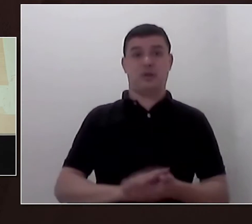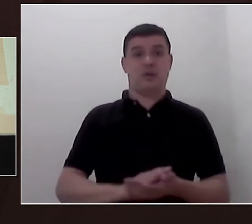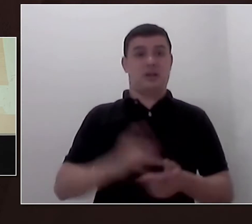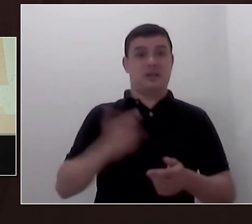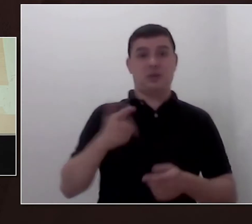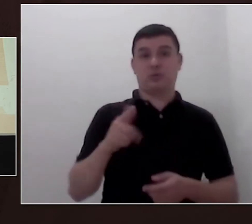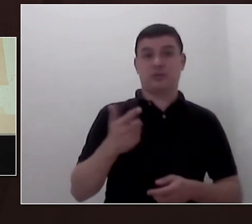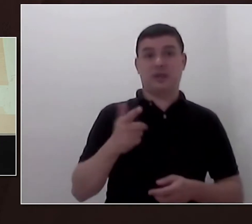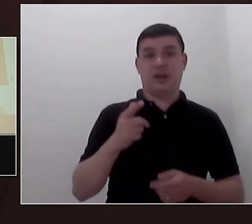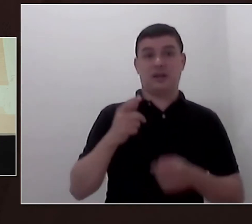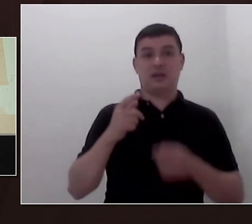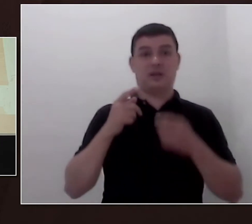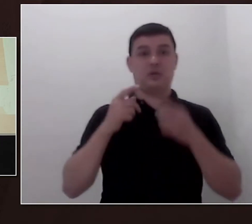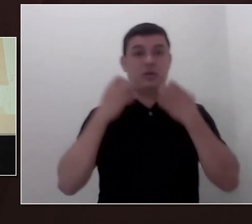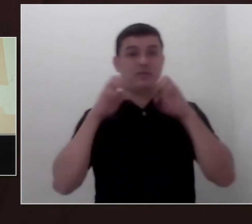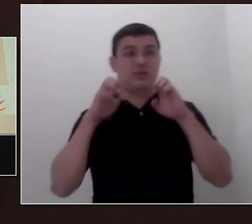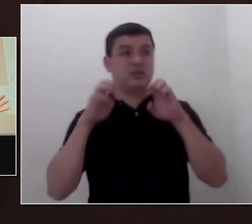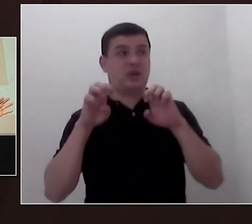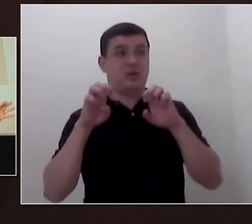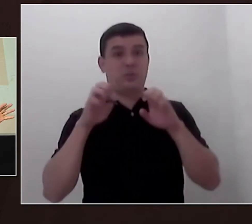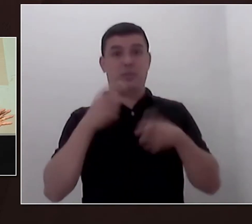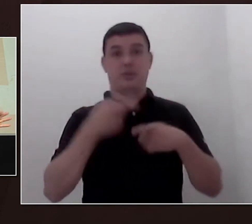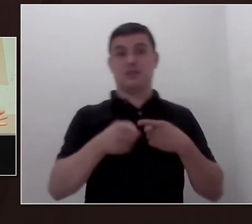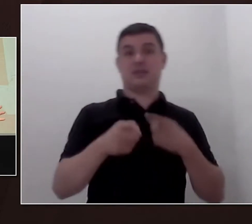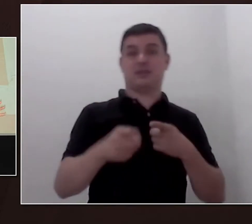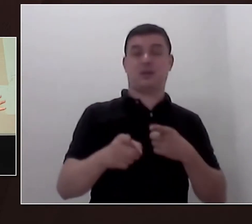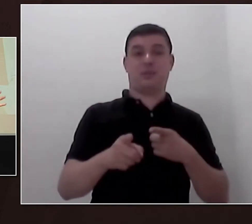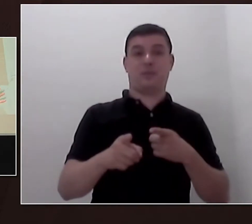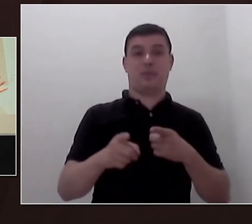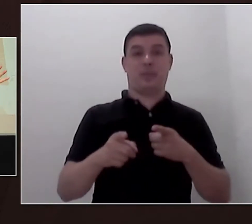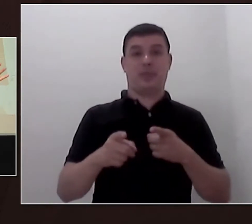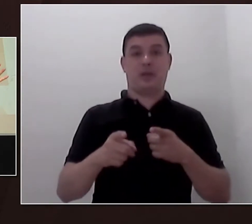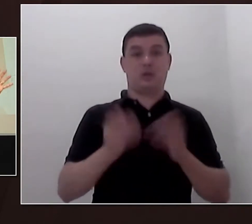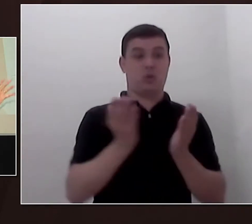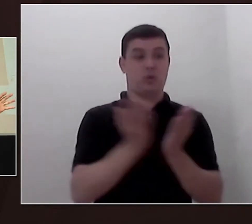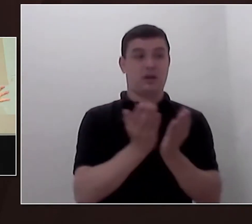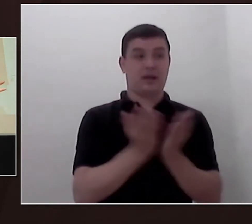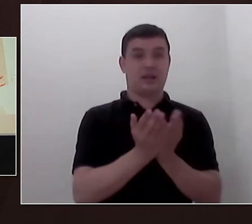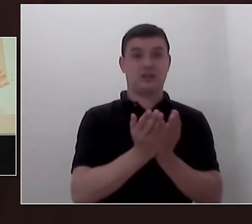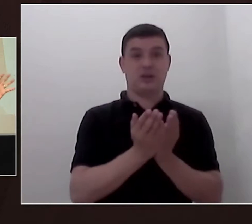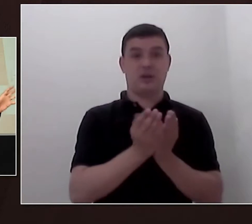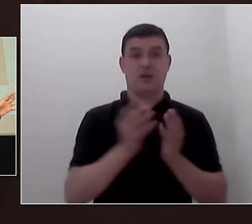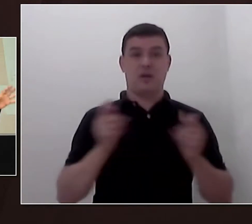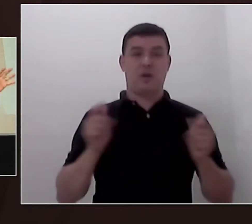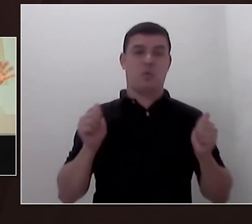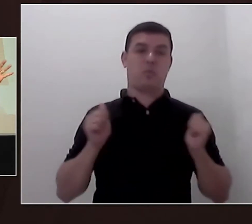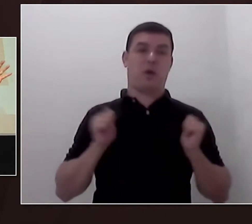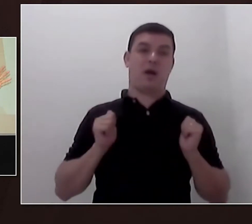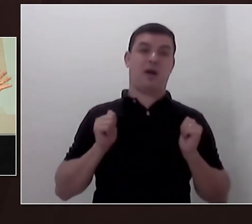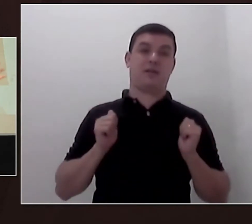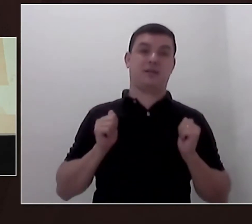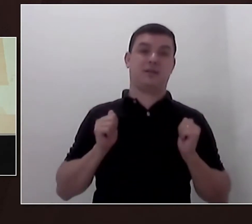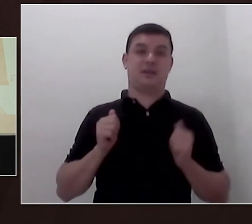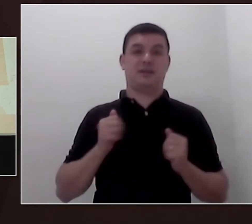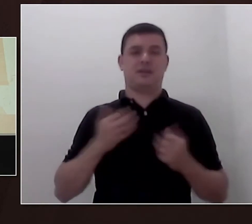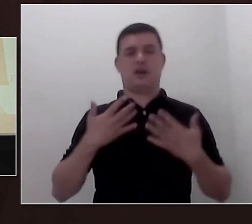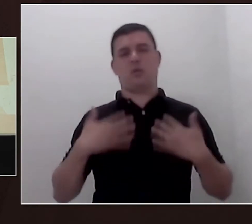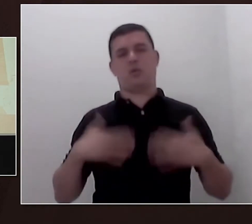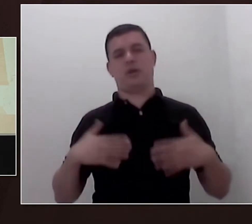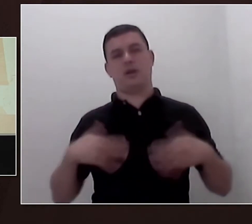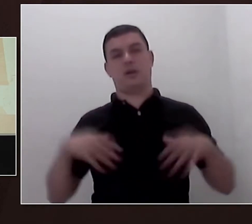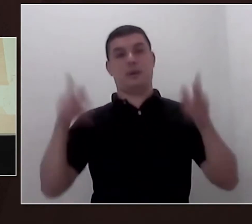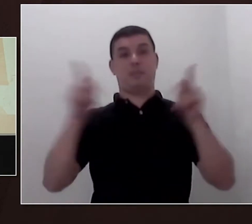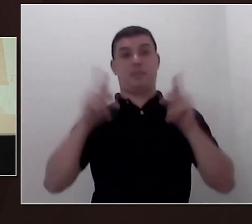Senhor, e o clero então também só buscavam favores, cargos, dinheiro,